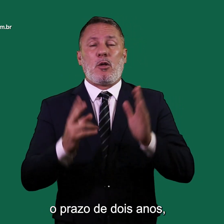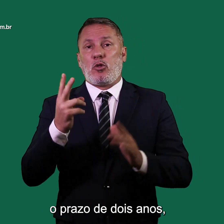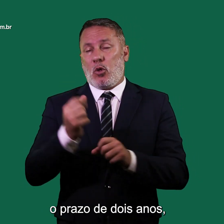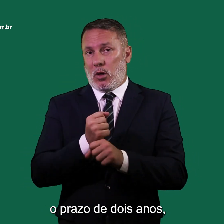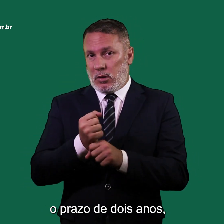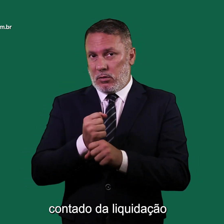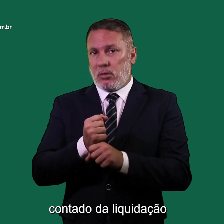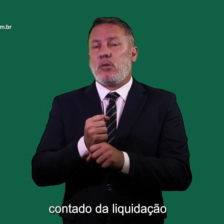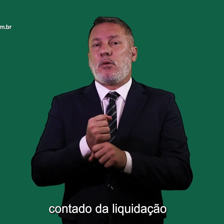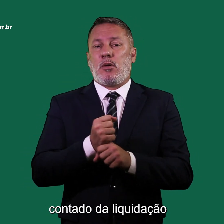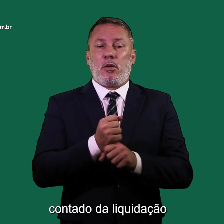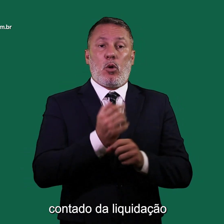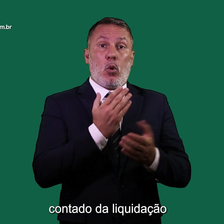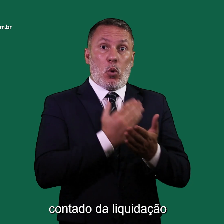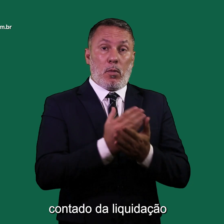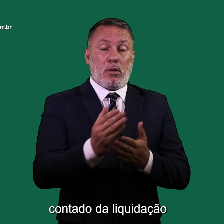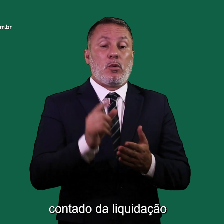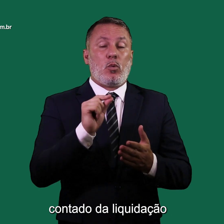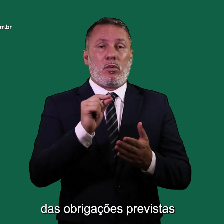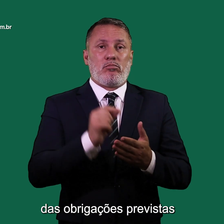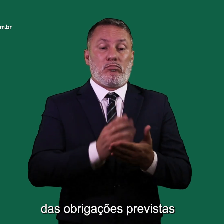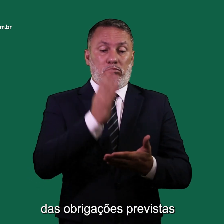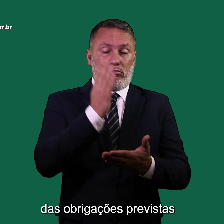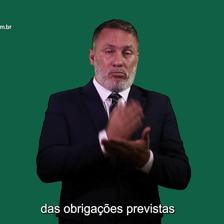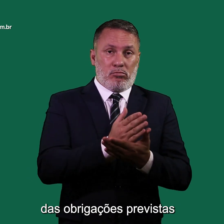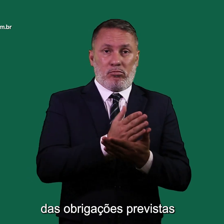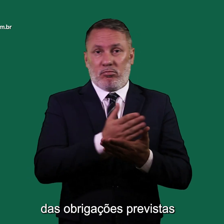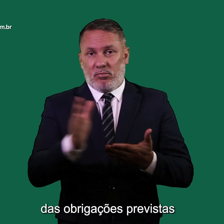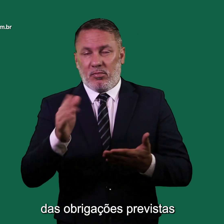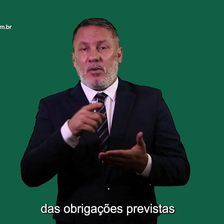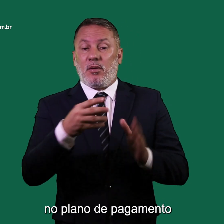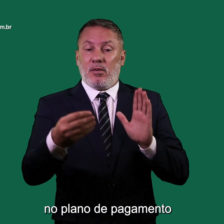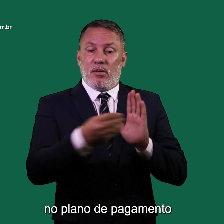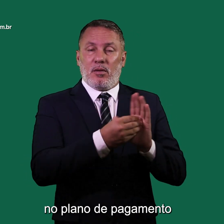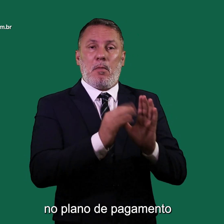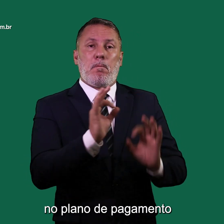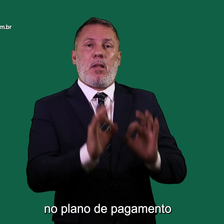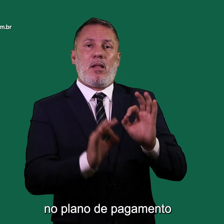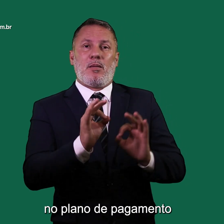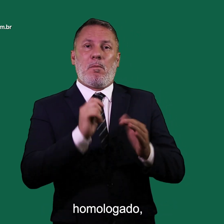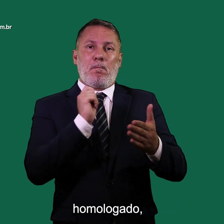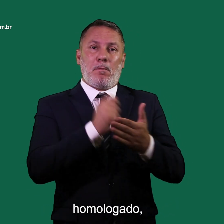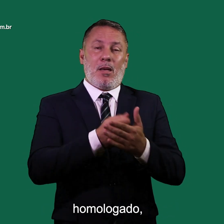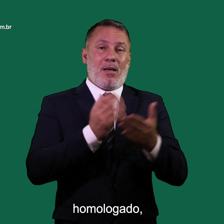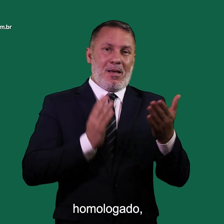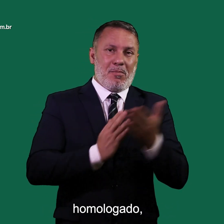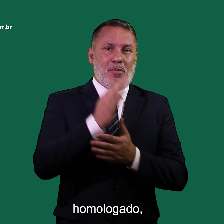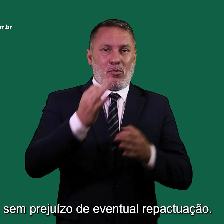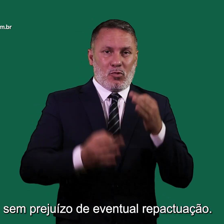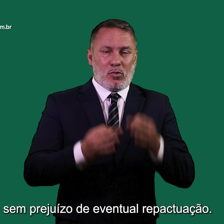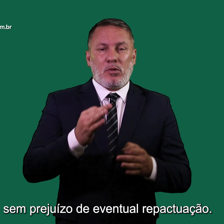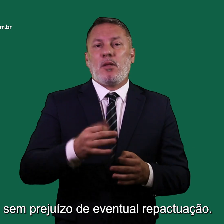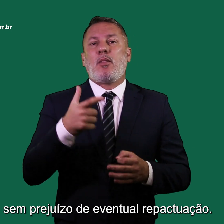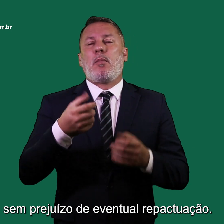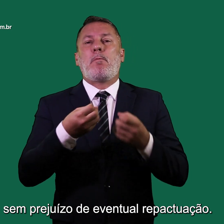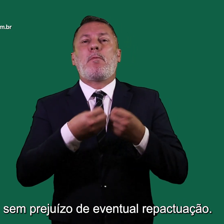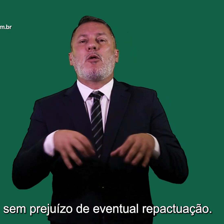anos contado da liquidação das obrigações previstas no plano de pagamento homologado, sem prejuízo de